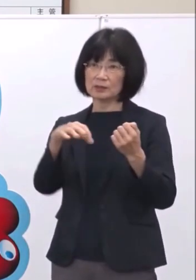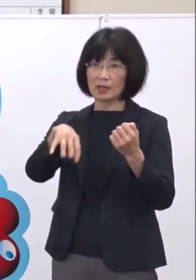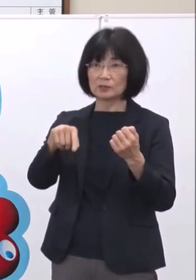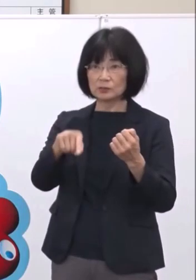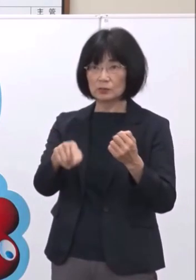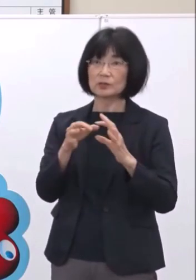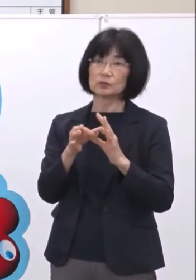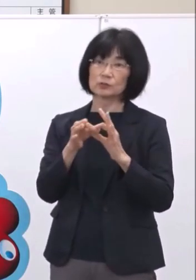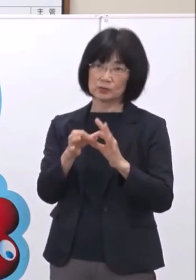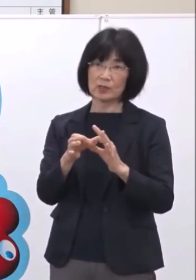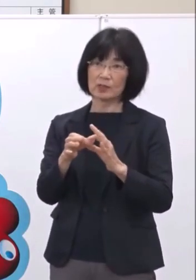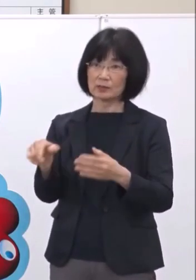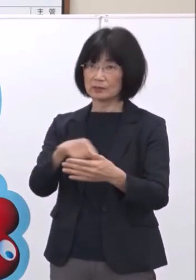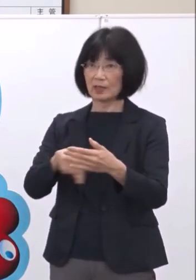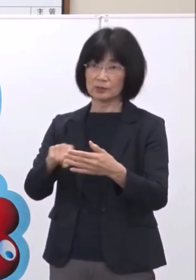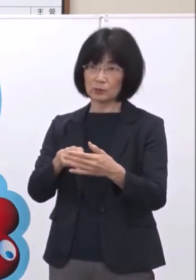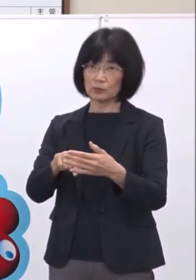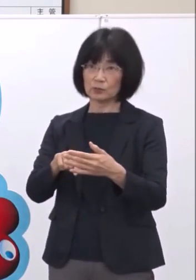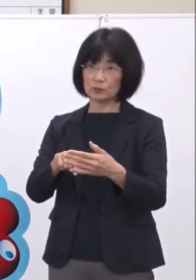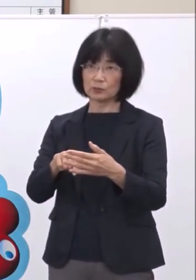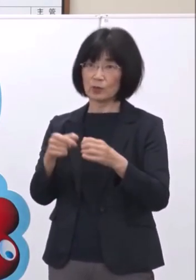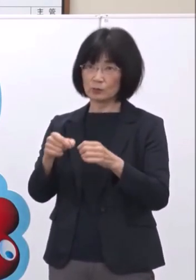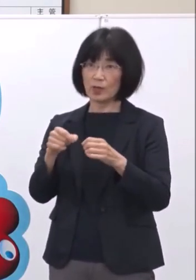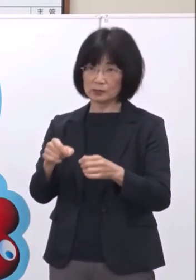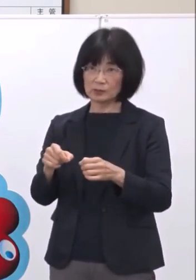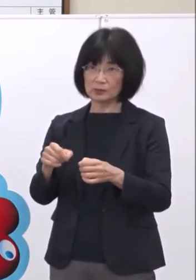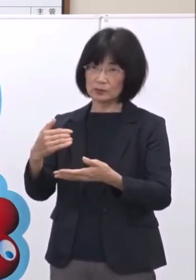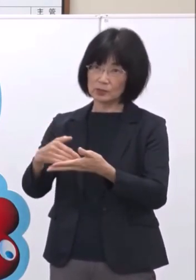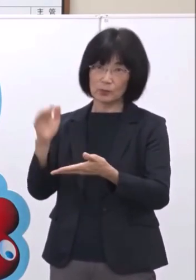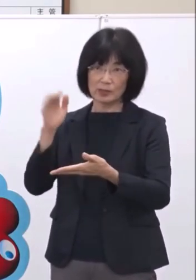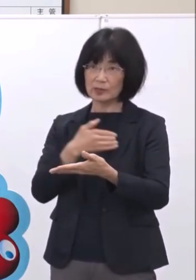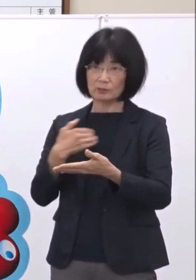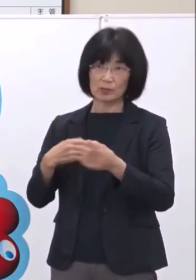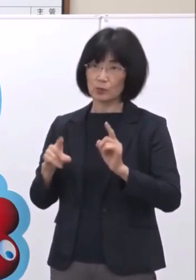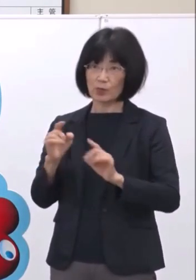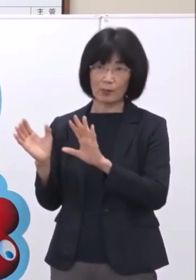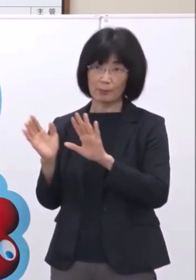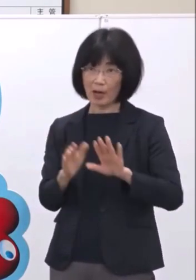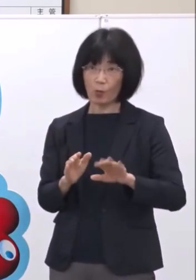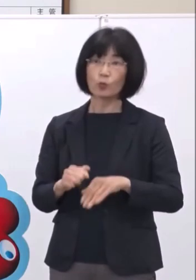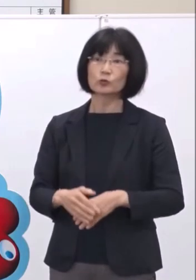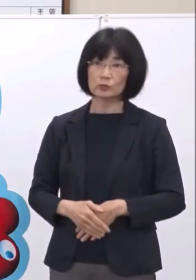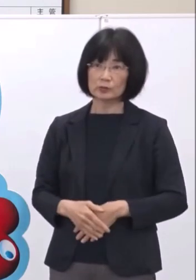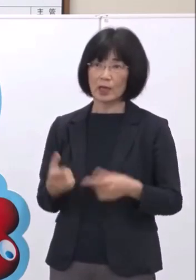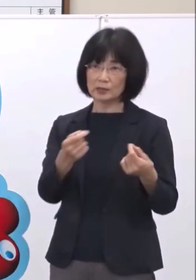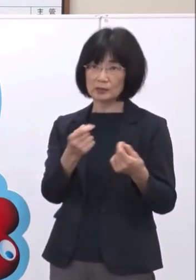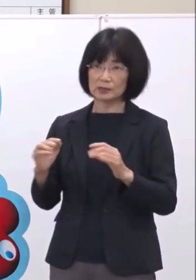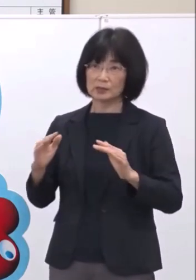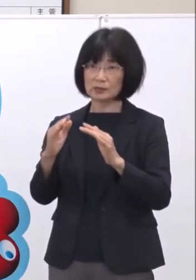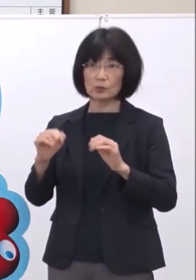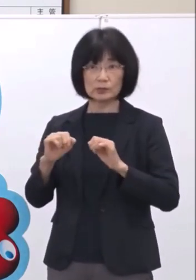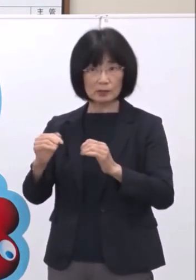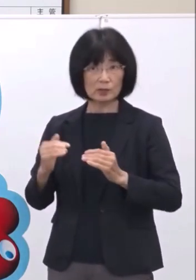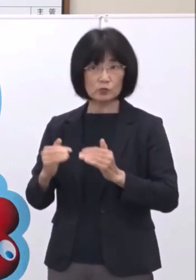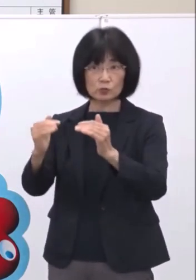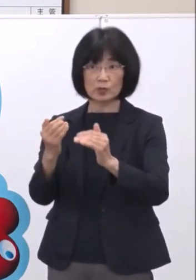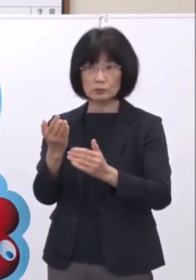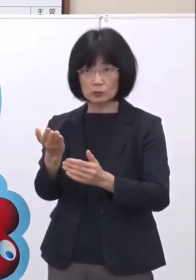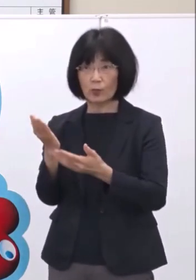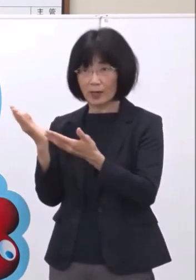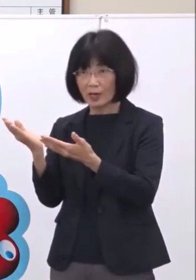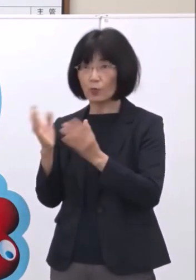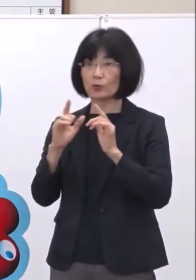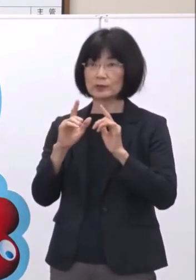について、ちょっと中身のところまで踏み込んで言えるかどうかは別として、ちゃんと議論されていってるって考えていいんですか。